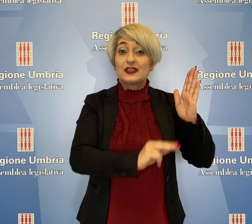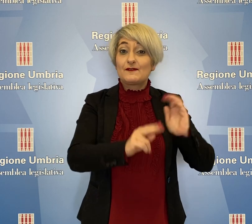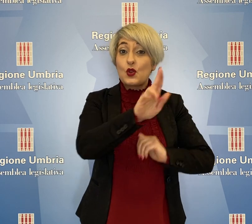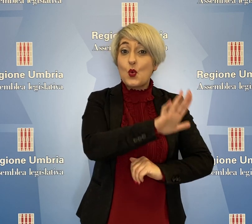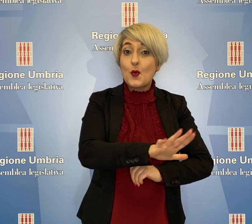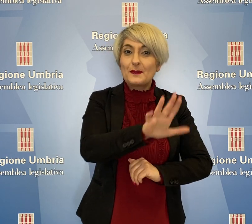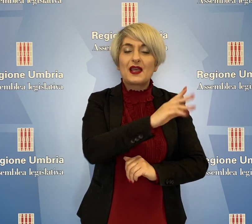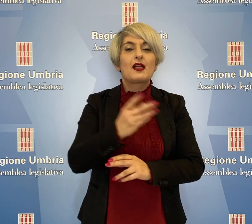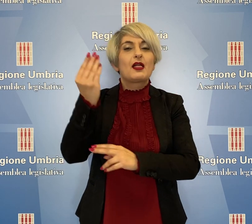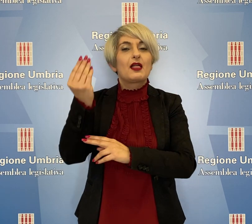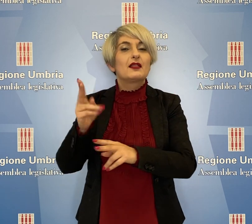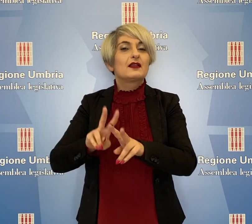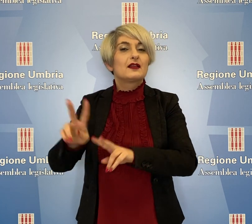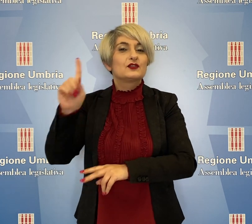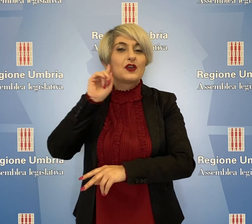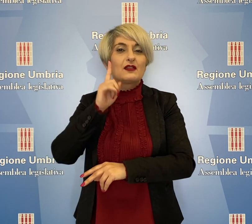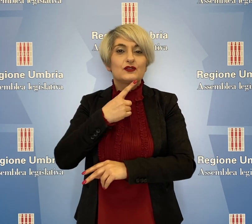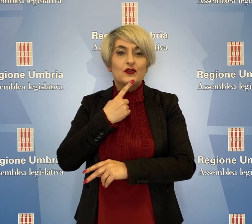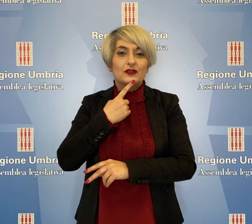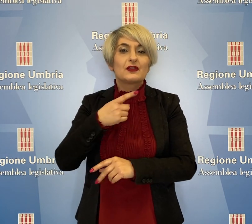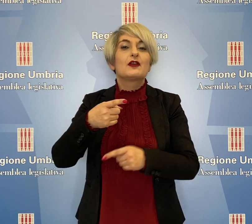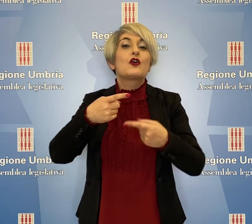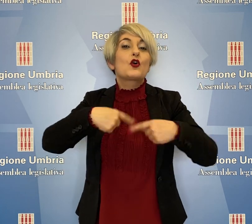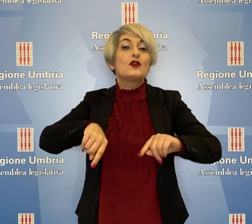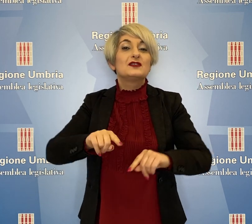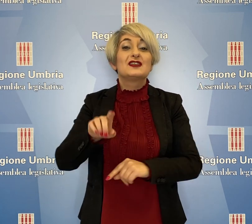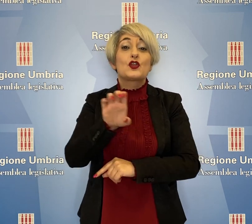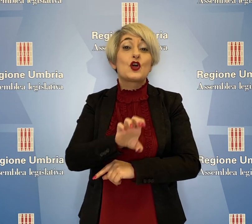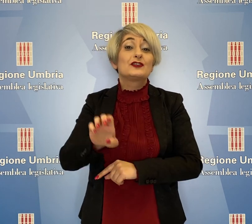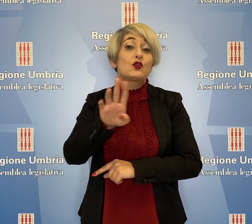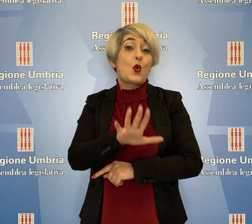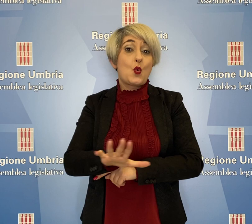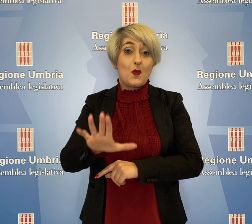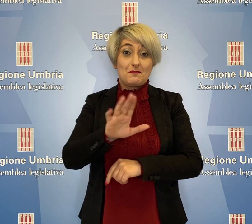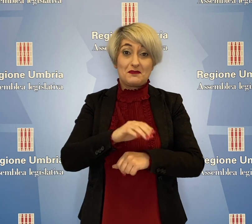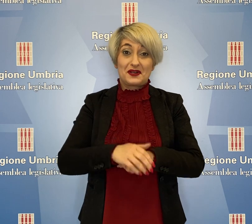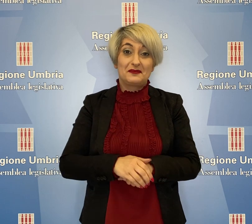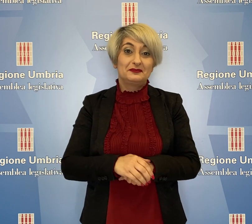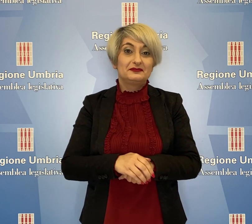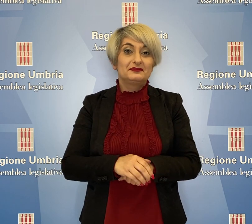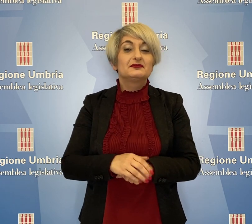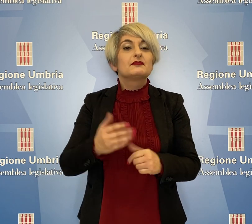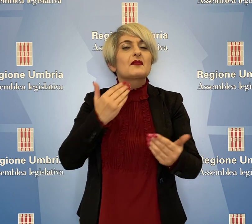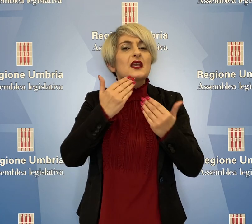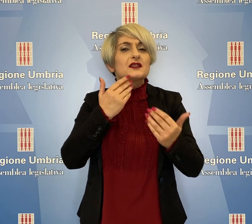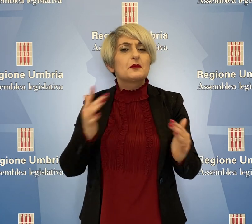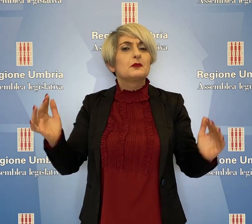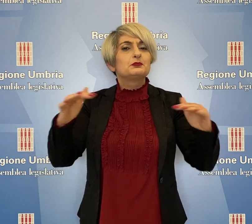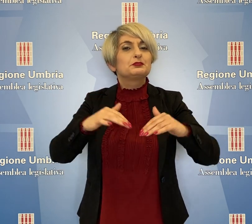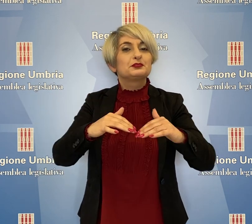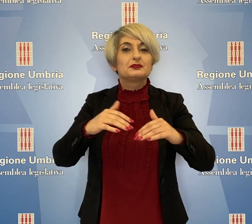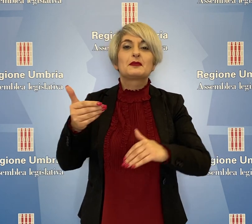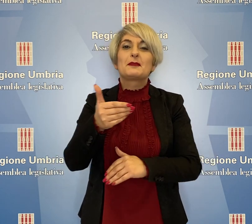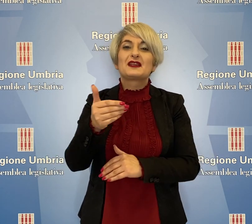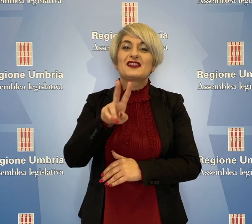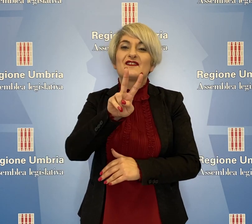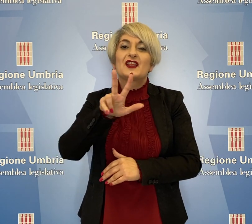dell'umbria e l'ente nazionale sordi consiglio regionale dell'umbria l'assemblea si è riunita martedì 23 marzo